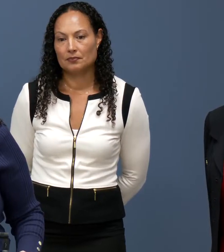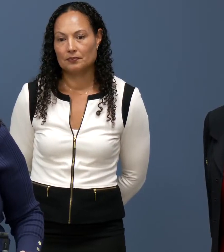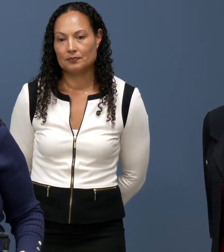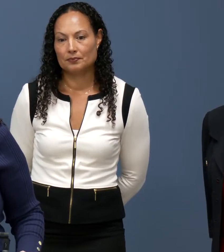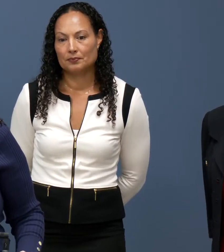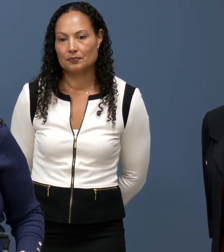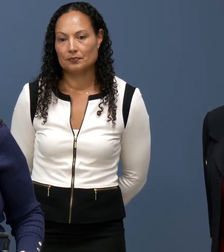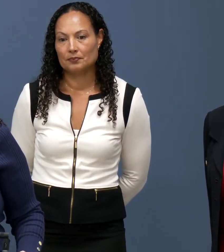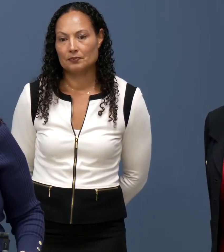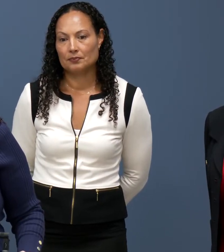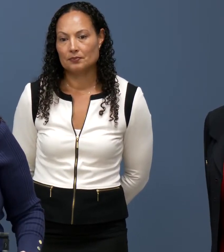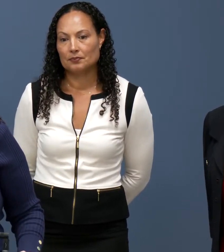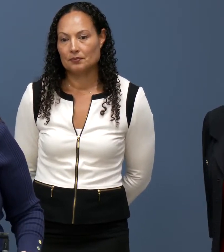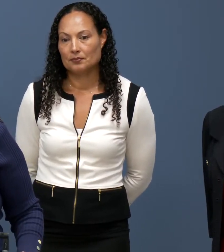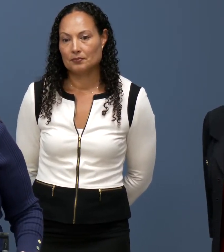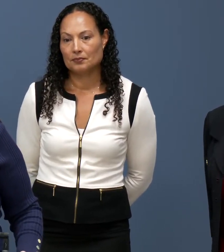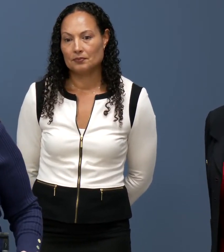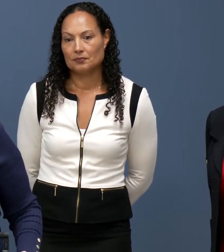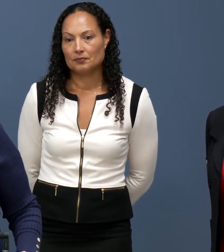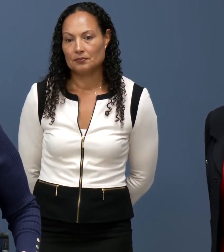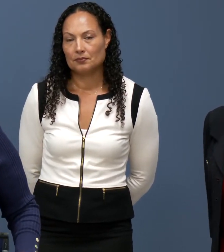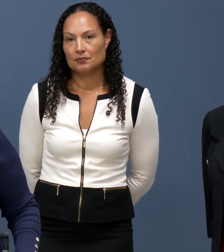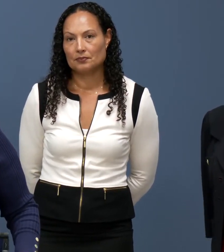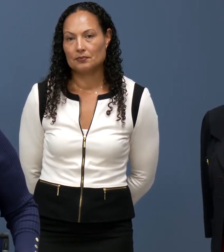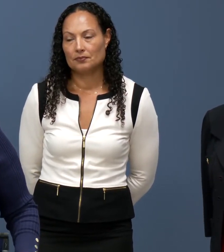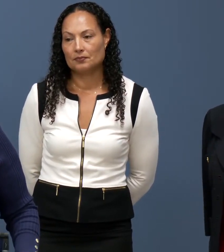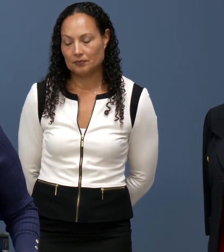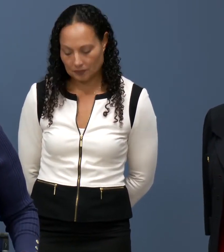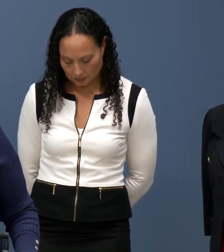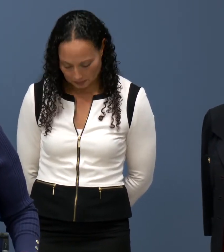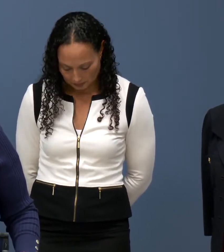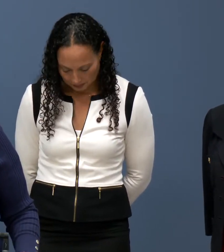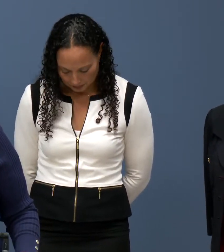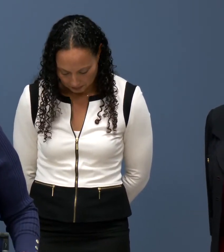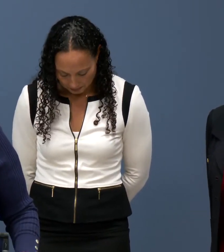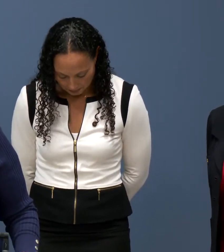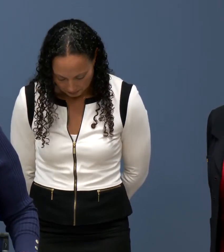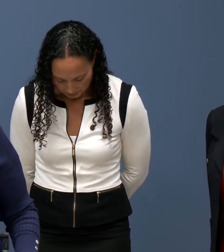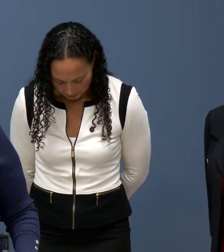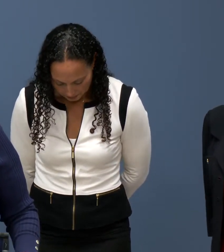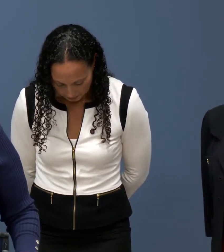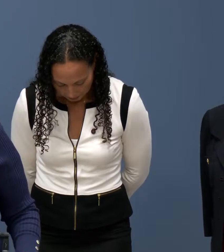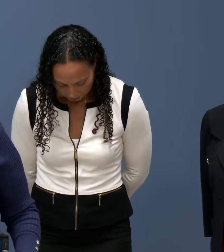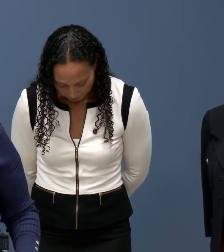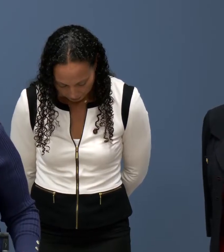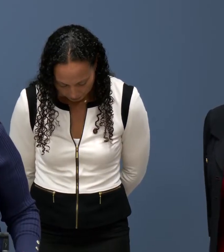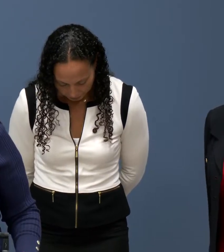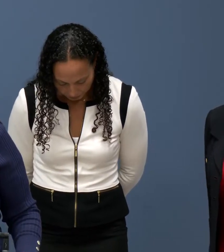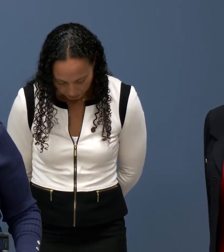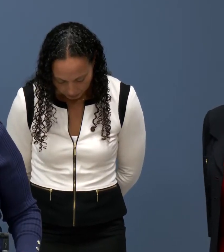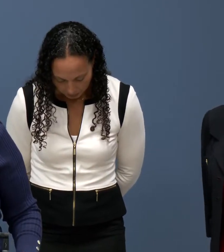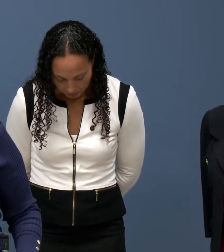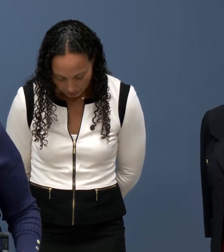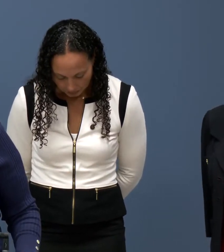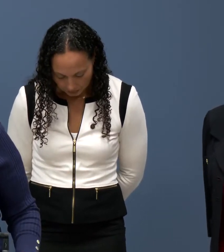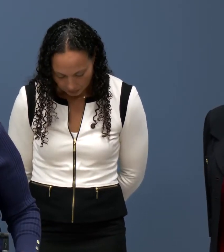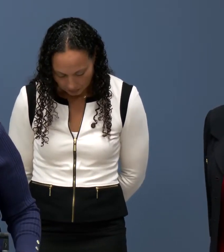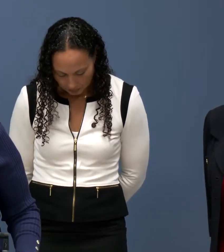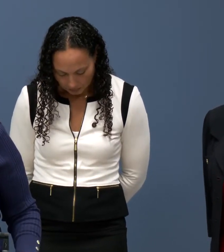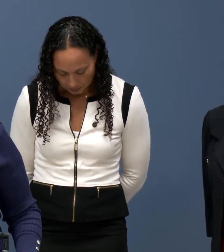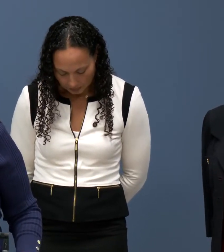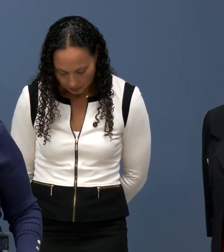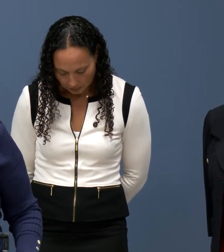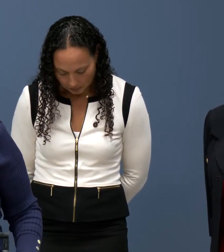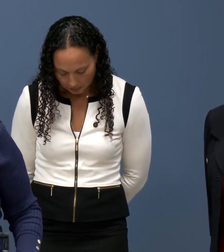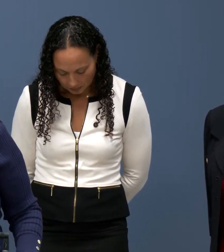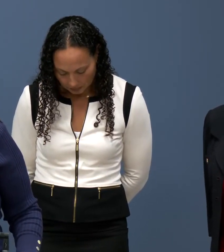comunitarios de confianza. El recuento puntual de 2024 identificó 3.376 personas sin